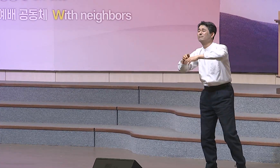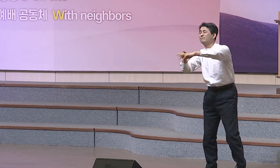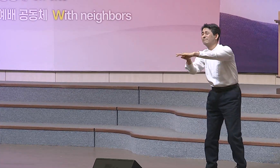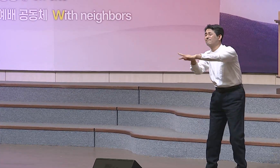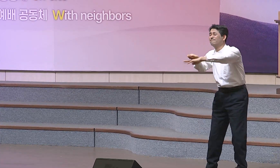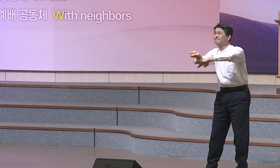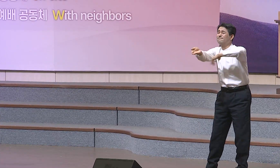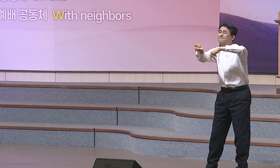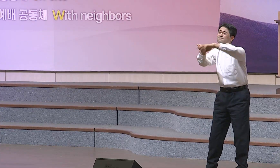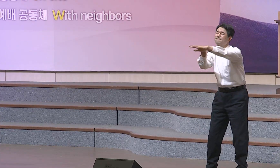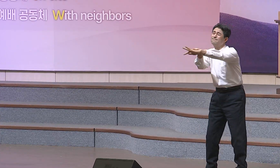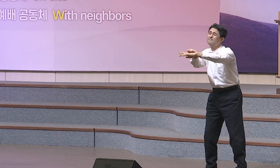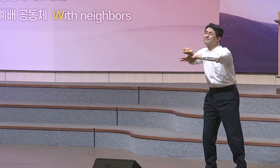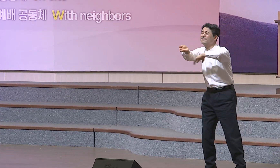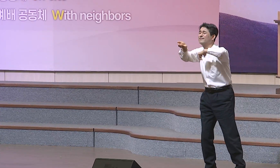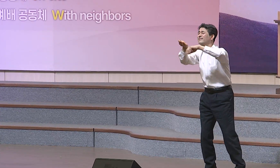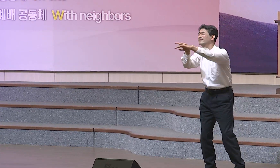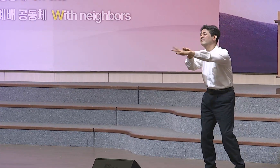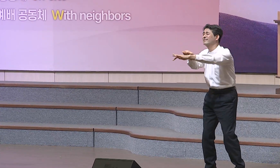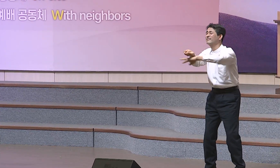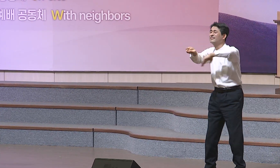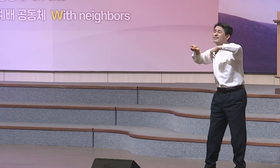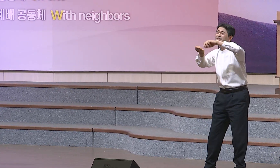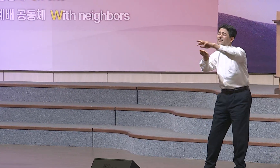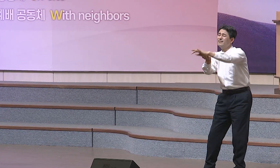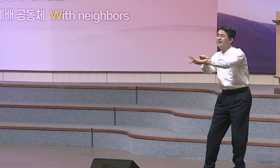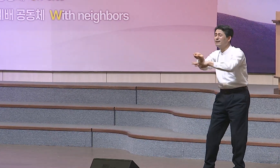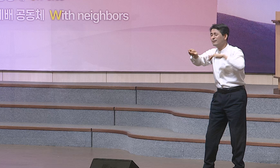정처 없이 강물에